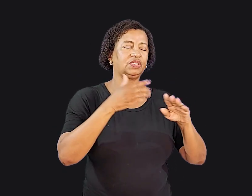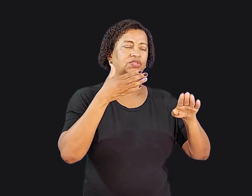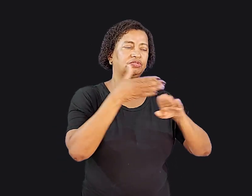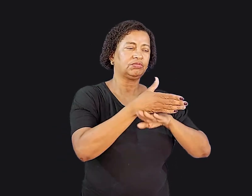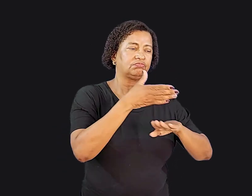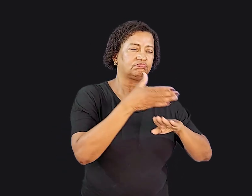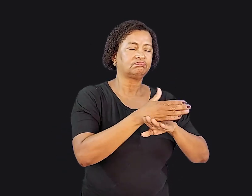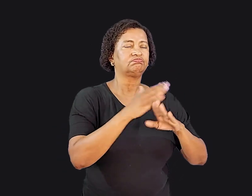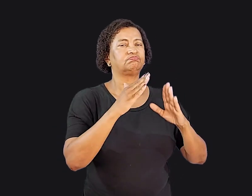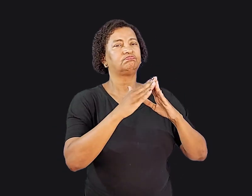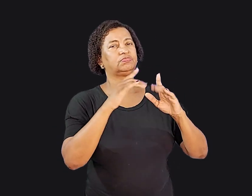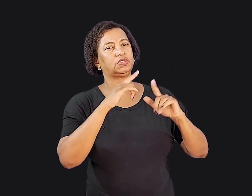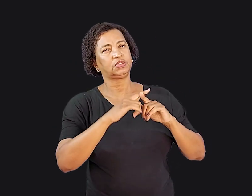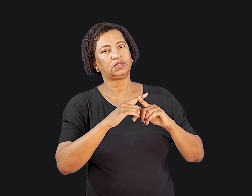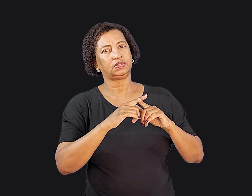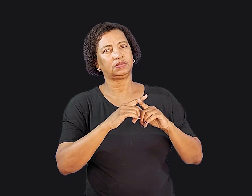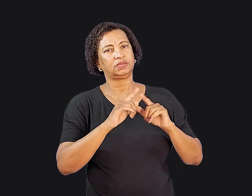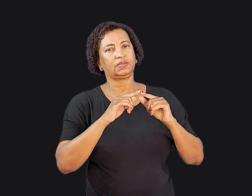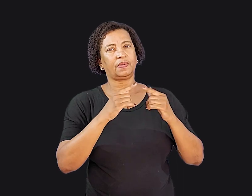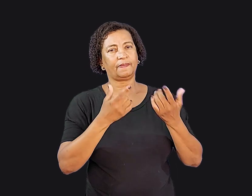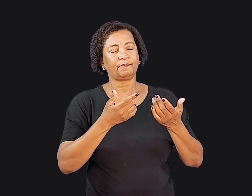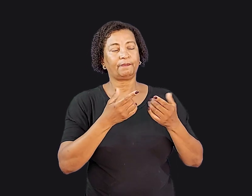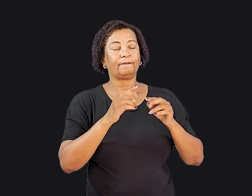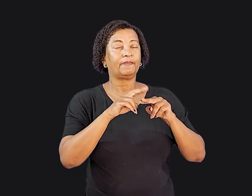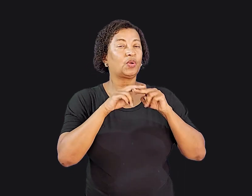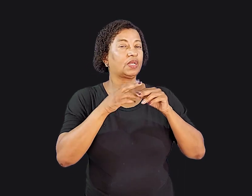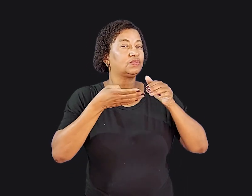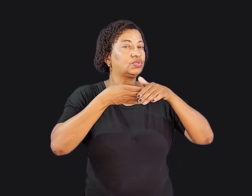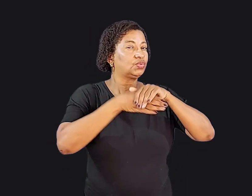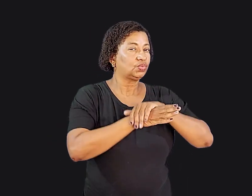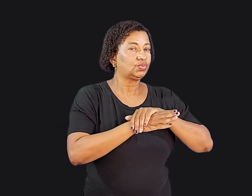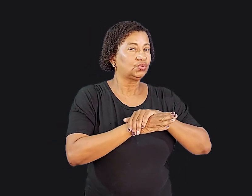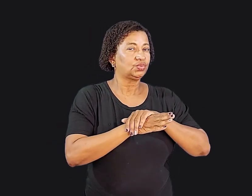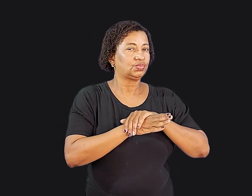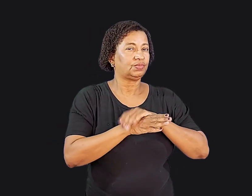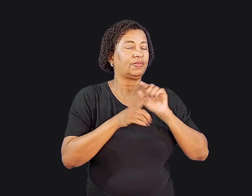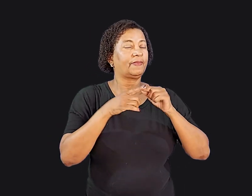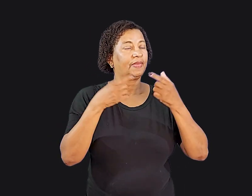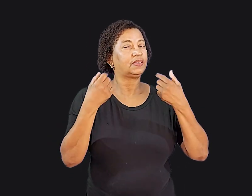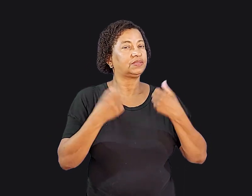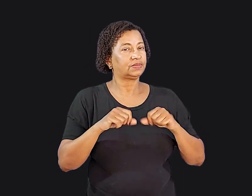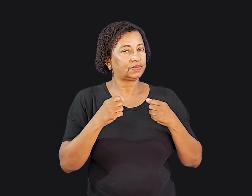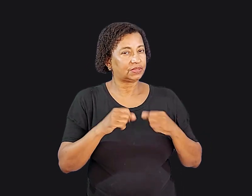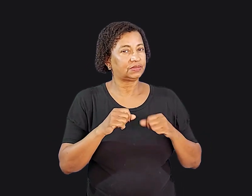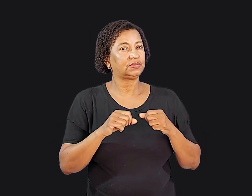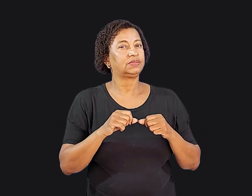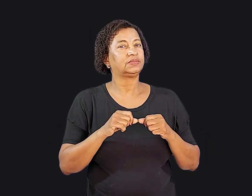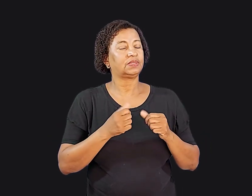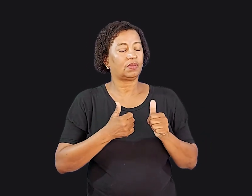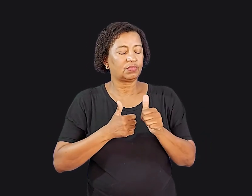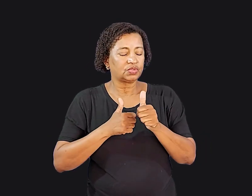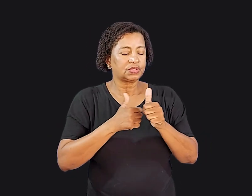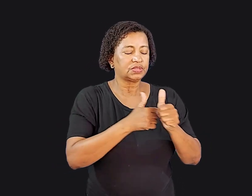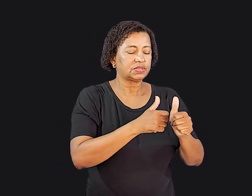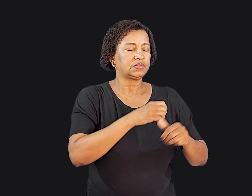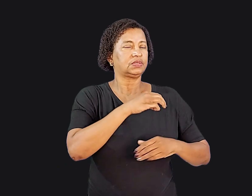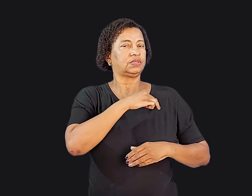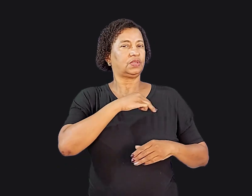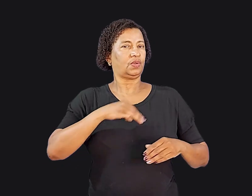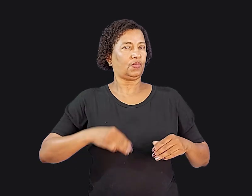frequentando templos, enfim, por um costume. E não deve ser assim. Precisamos seguir ao Mestre